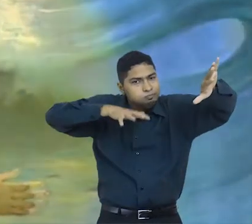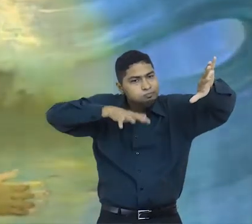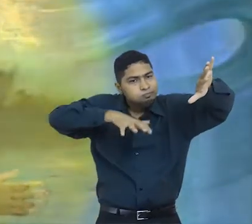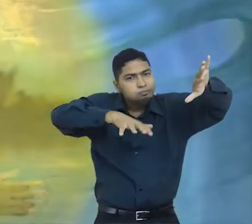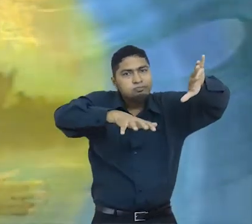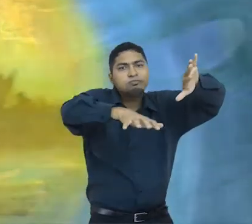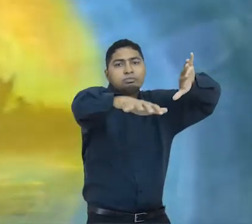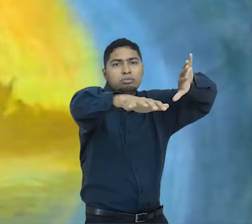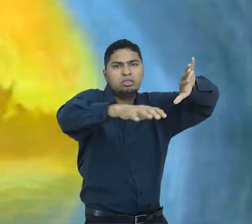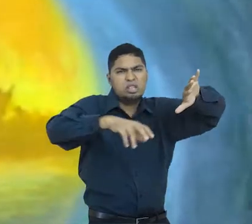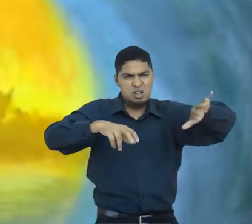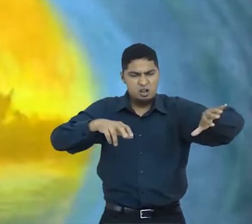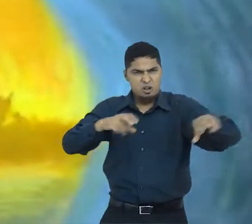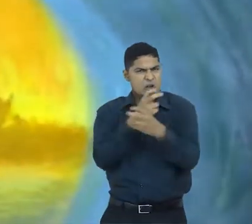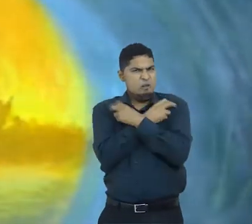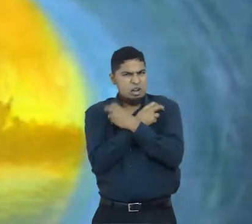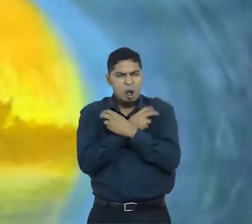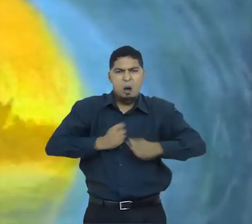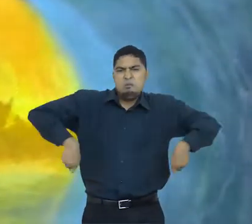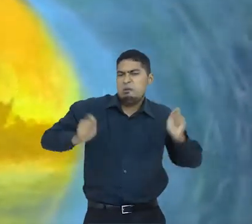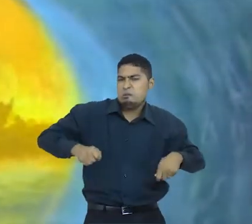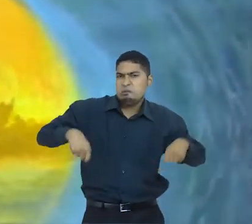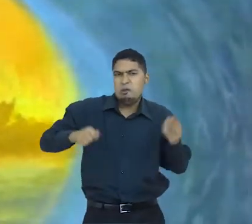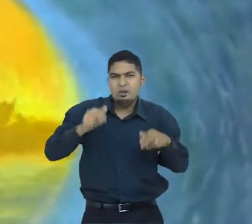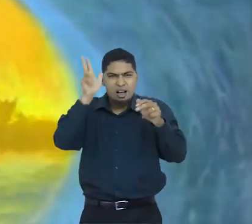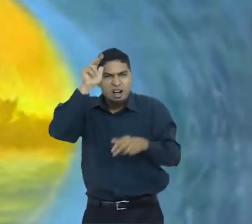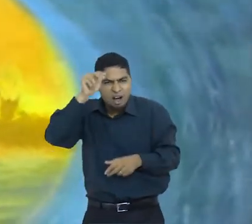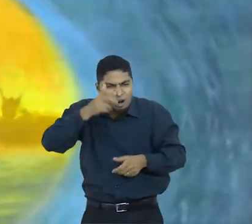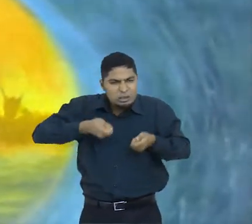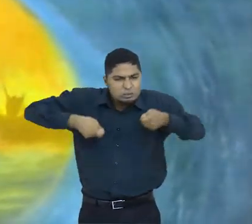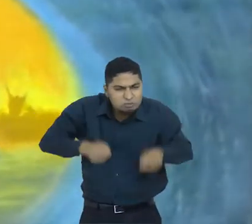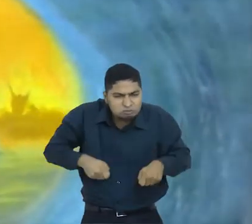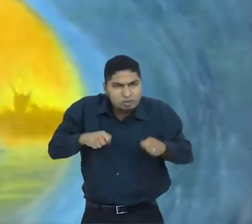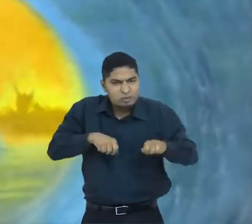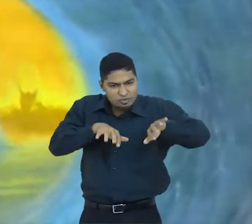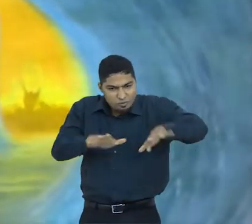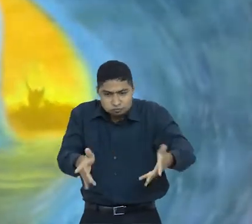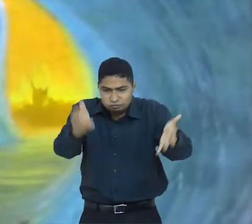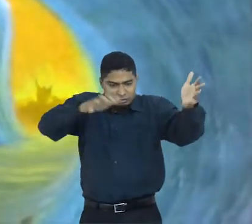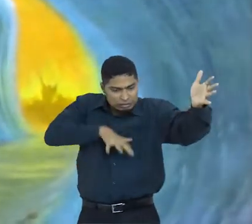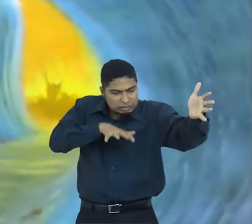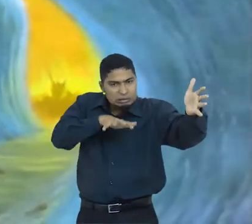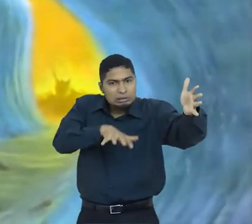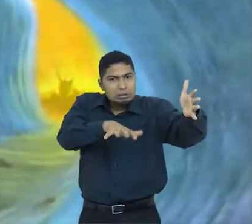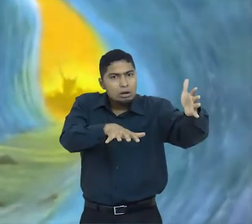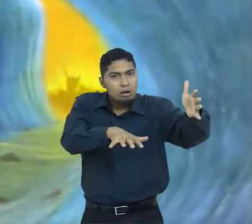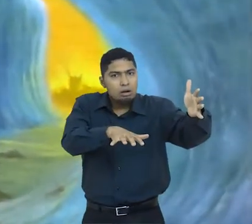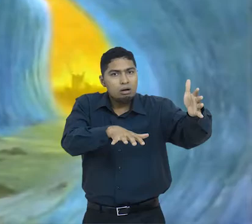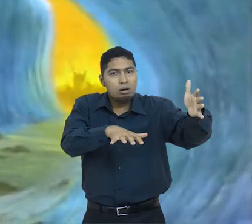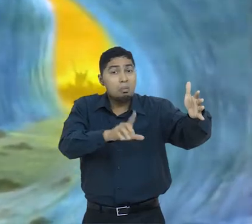Todo o exército de Faraó, cavalos, carruagens e cavaleiros, saiu perseguindo os hebreus pelo mar seco. Deus, porém, atrapalhou